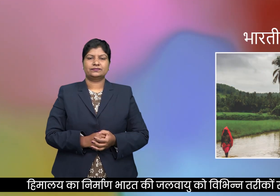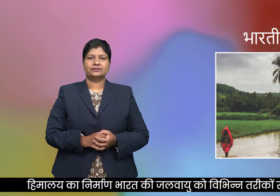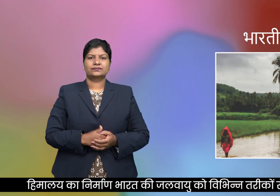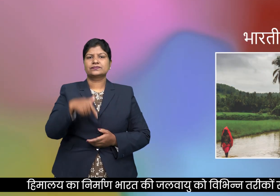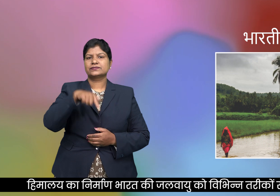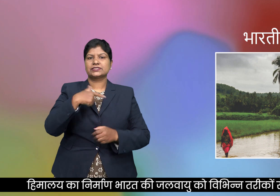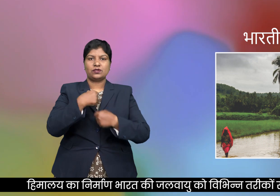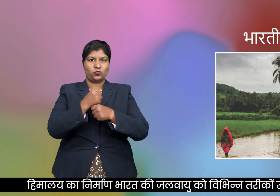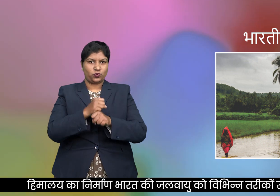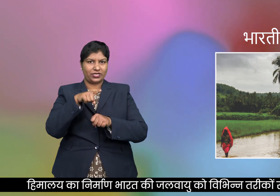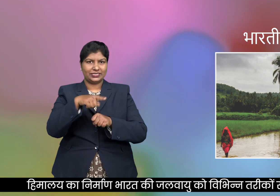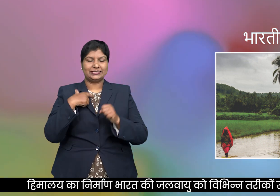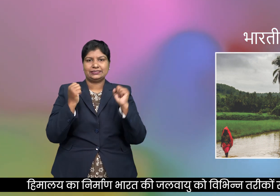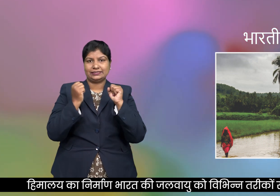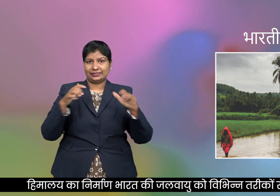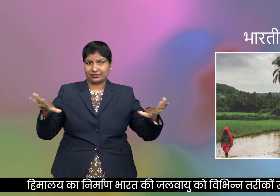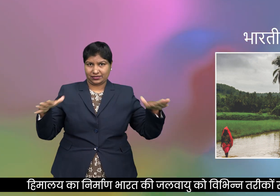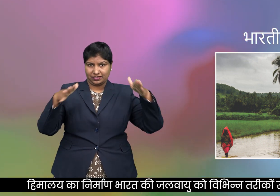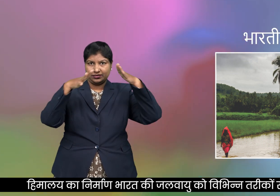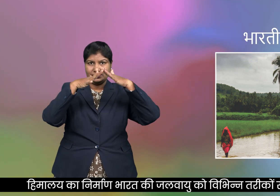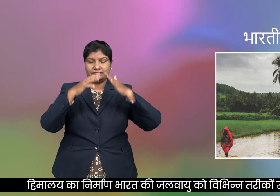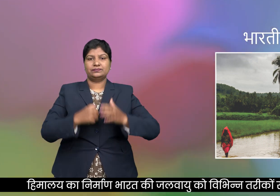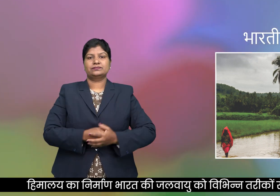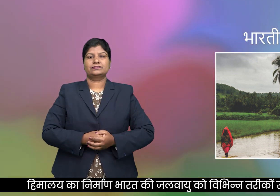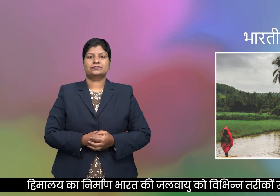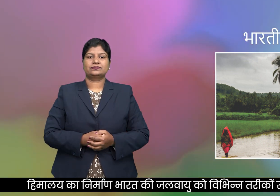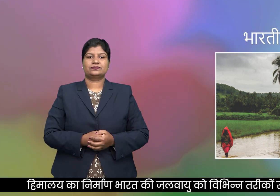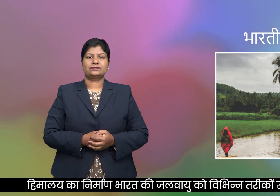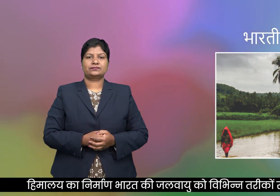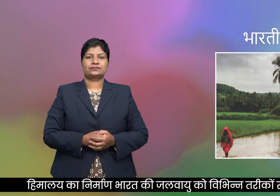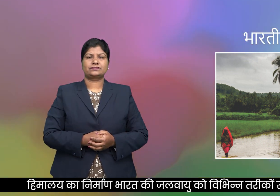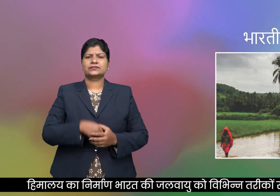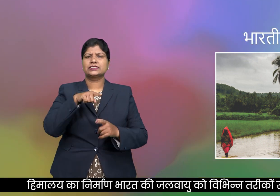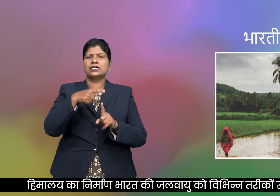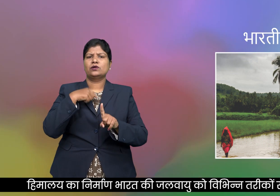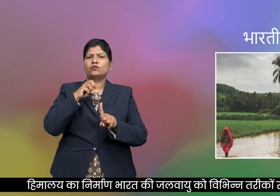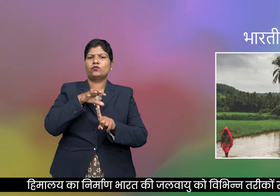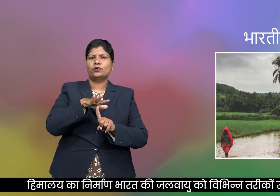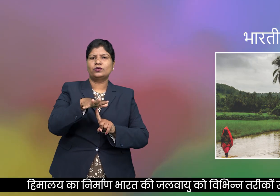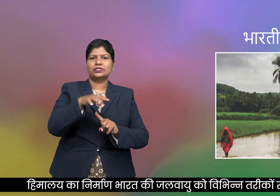हिमालय का निर्माण भारत के जलवायु को विभिन्न तरीकों से प्रभावित करता है।